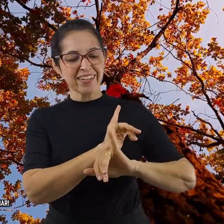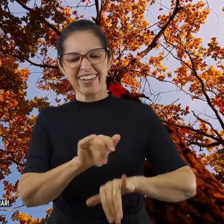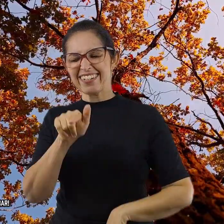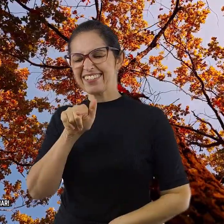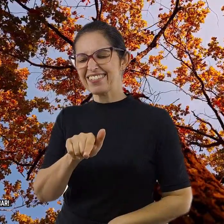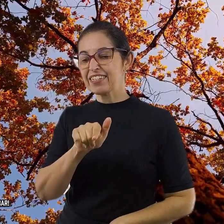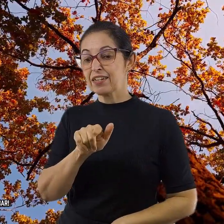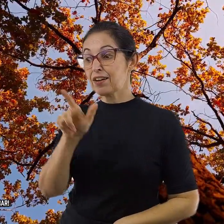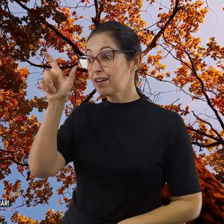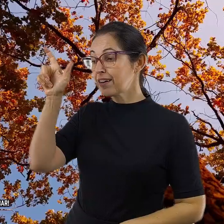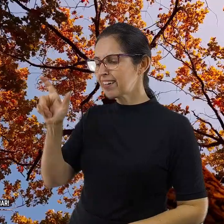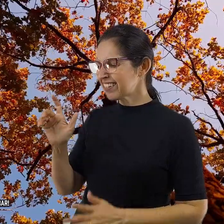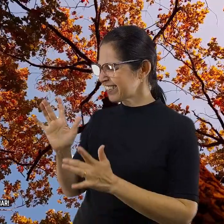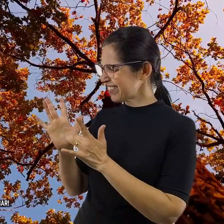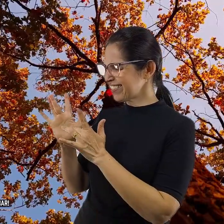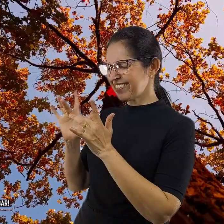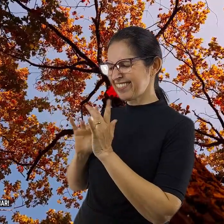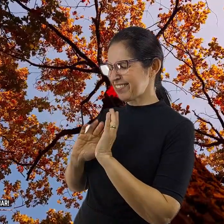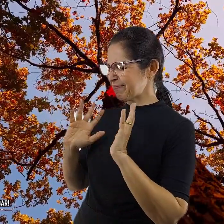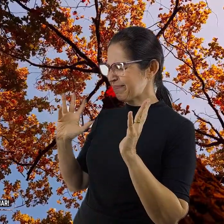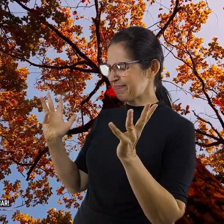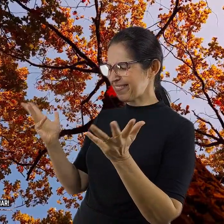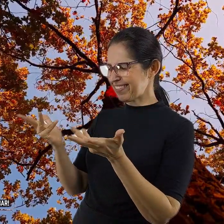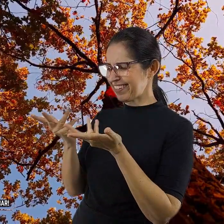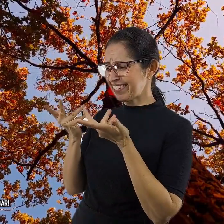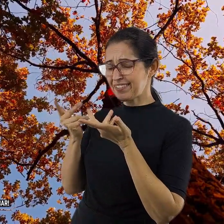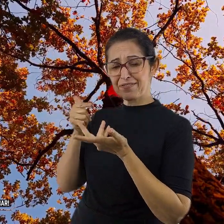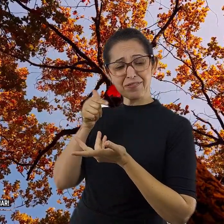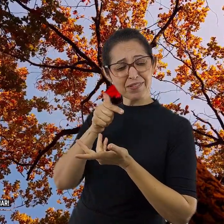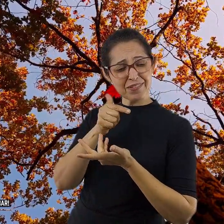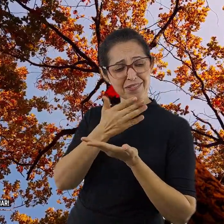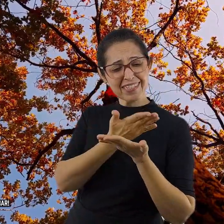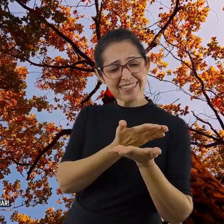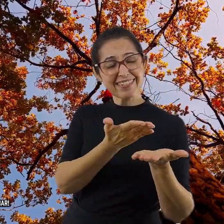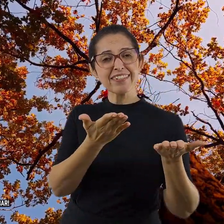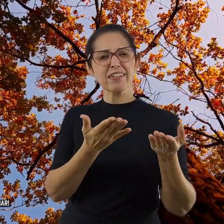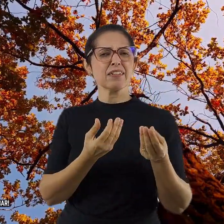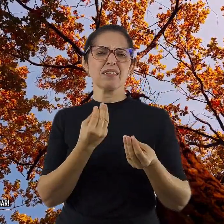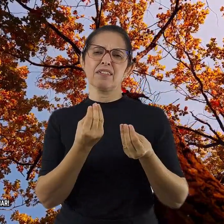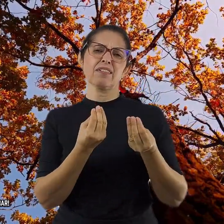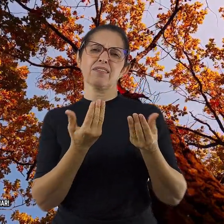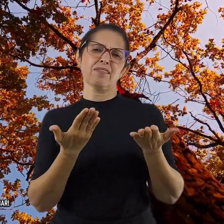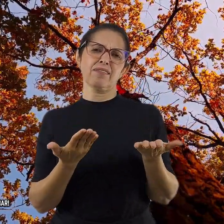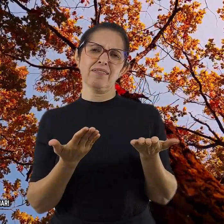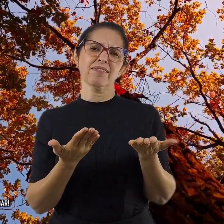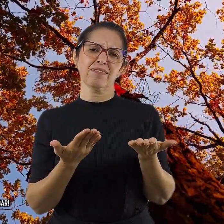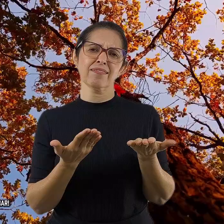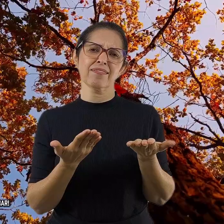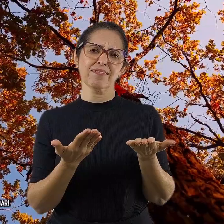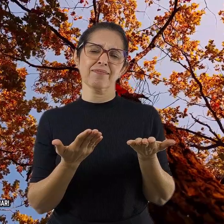mundo: Jesus é maravilhoso. De onde veio isso?